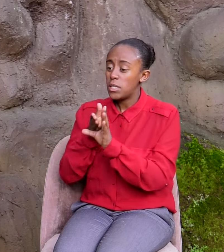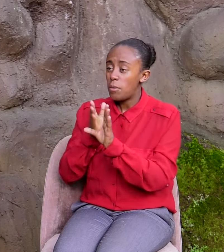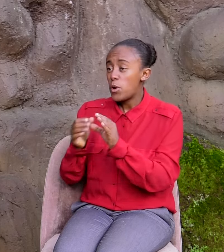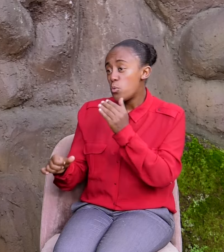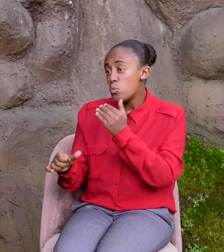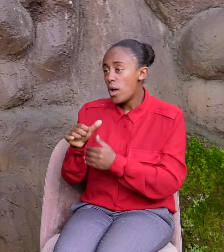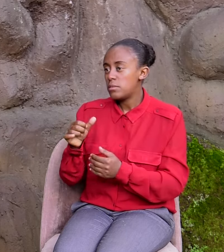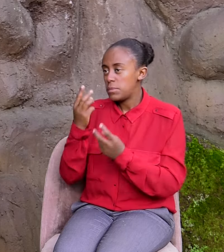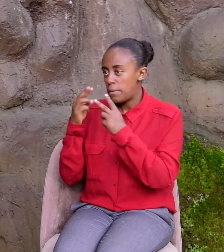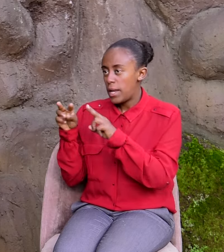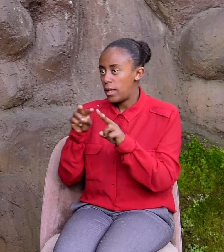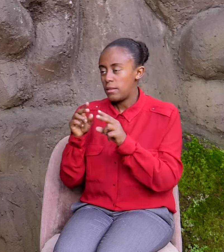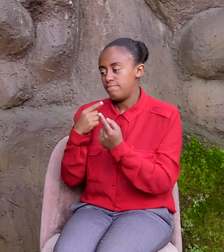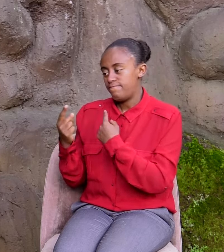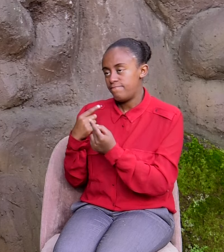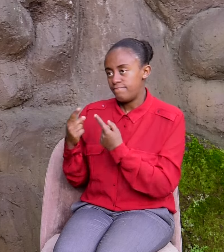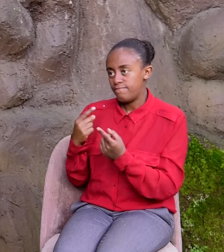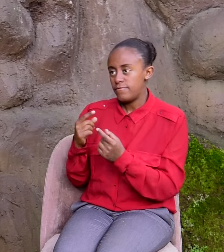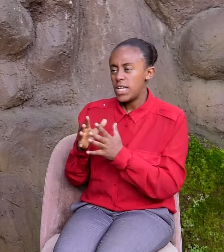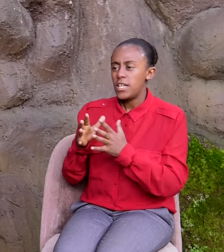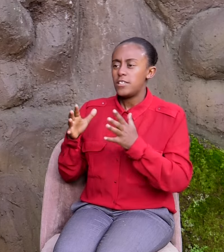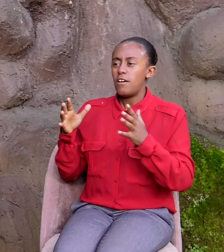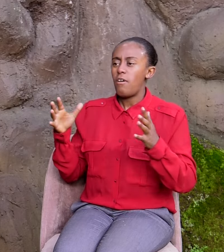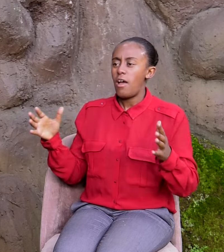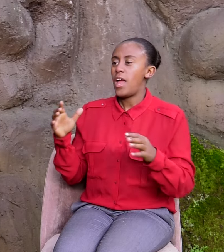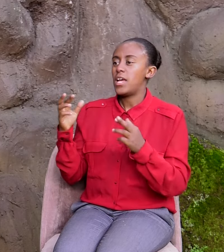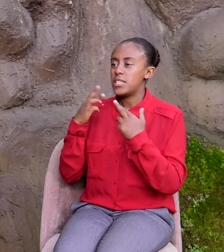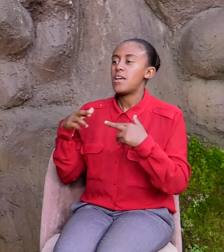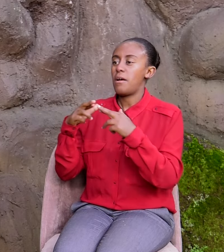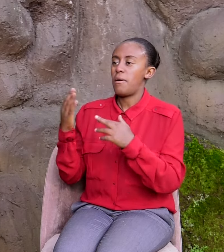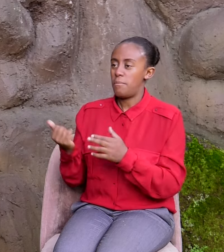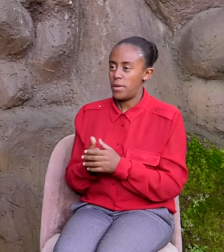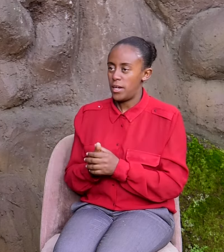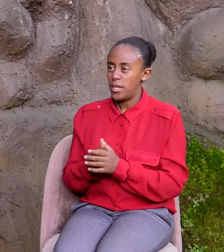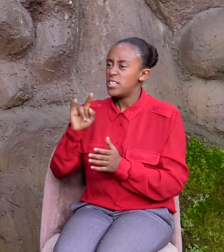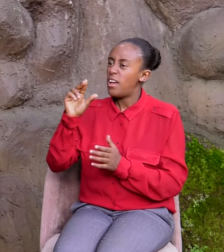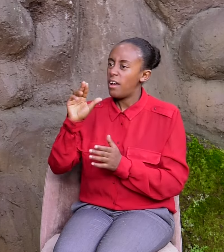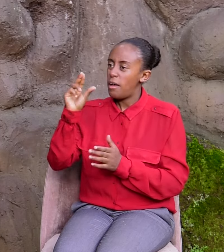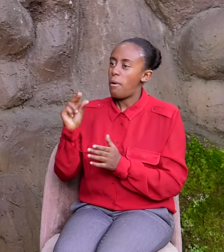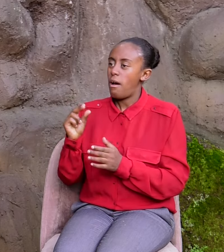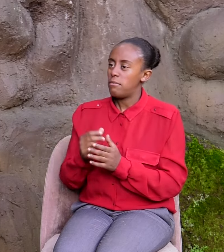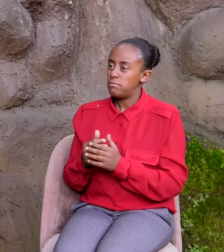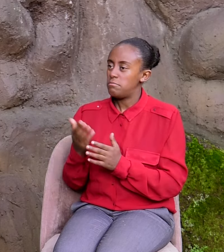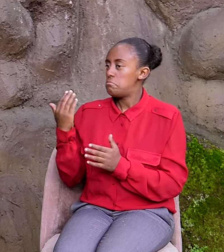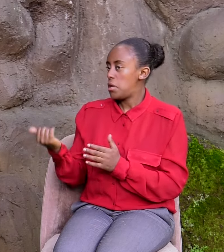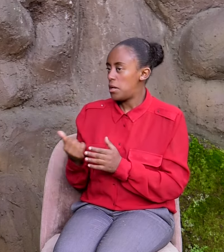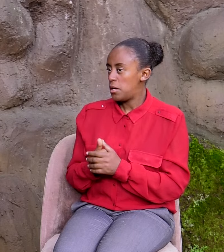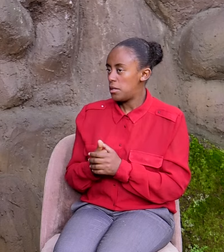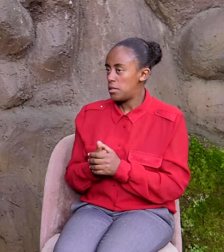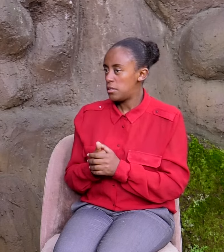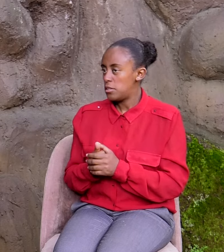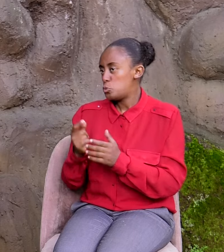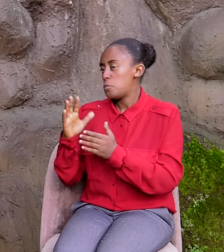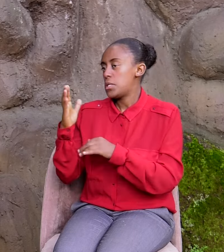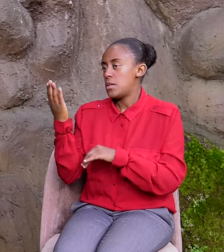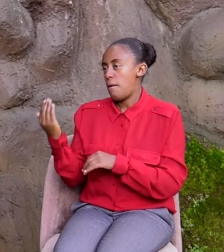ጉዳት በተመለከተ አናግሬ ሰፋ ያለ ዘገባ ነበር የተሰራው ምናልባት በወቅቱና እሱን ይመስል